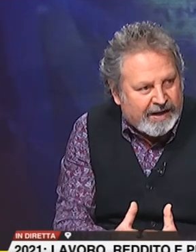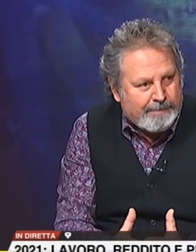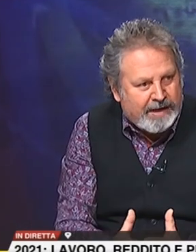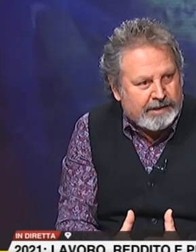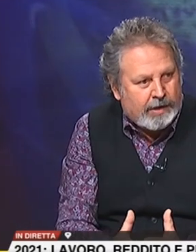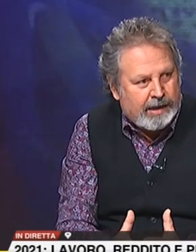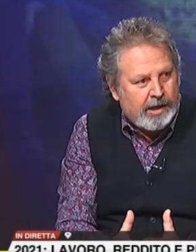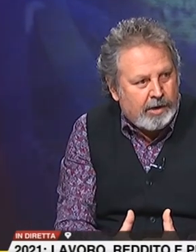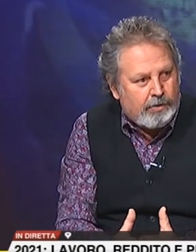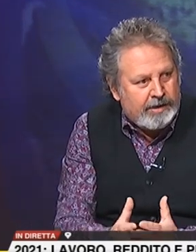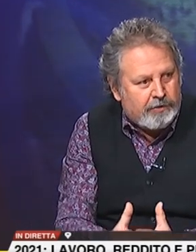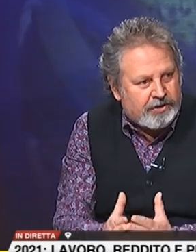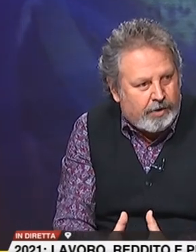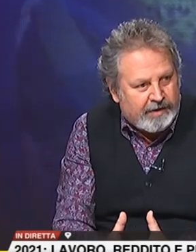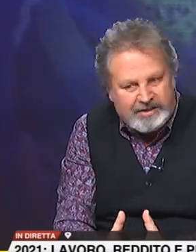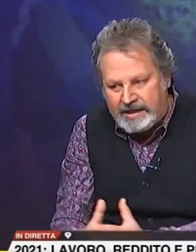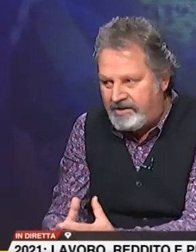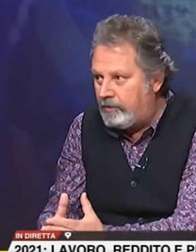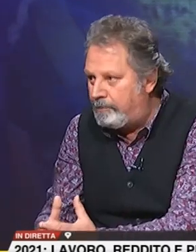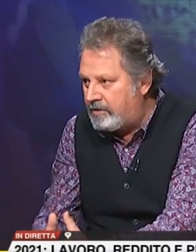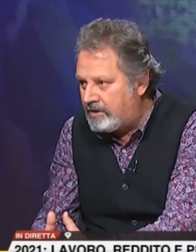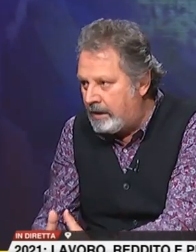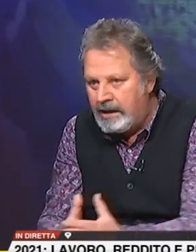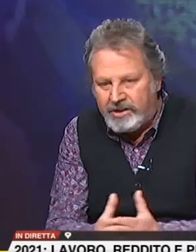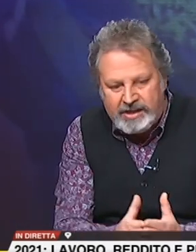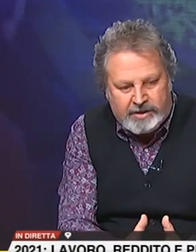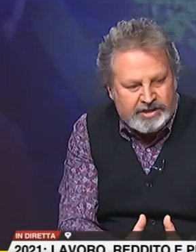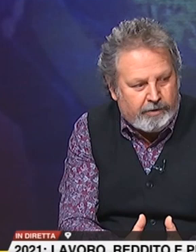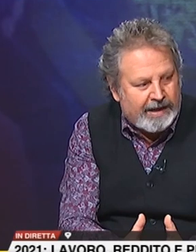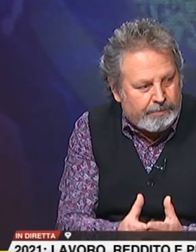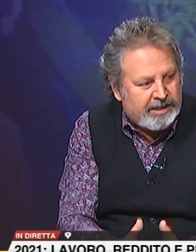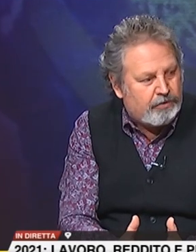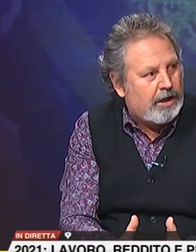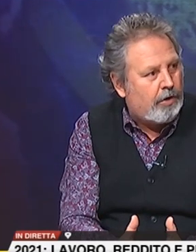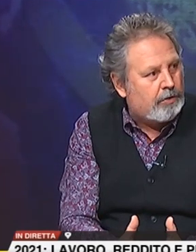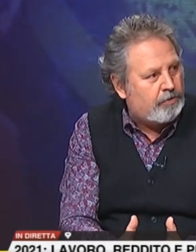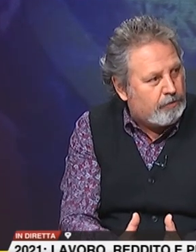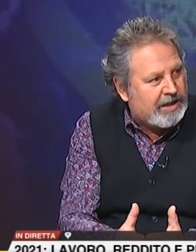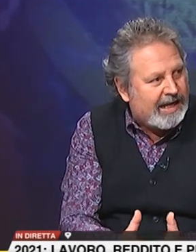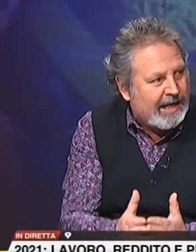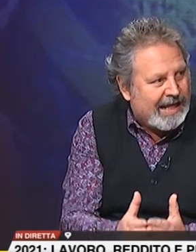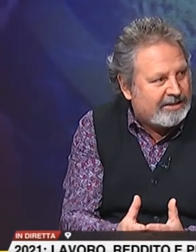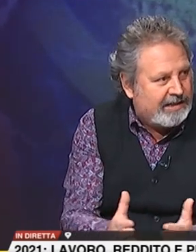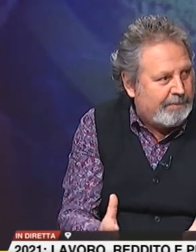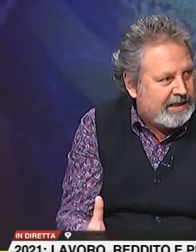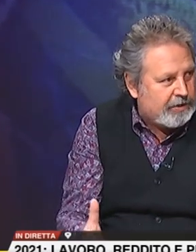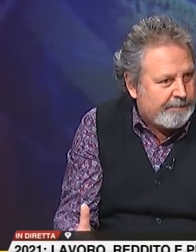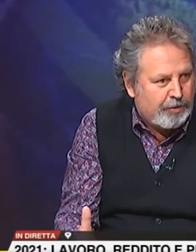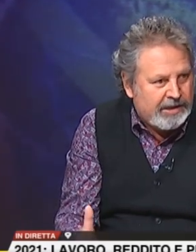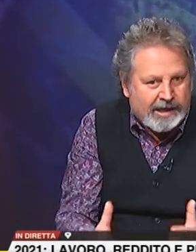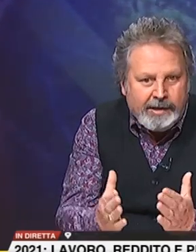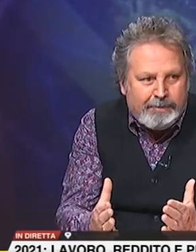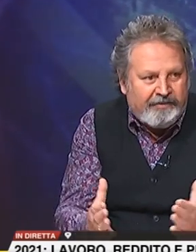problemi per fare campagna elettorale, loro li devono risolvere sia che siano l'opposizione sia che sia il governo, mettendosi d'accordo, cioè usare l'arte della